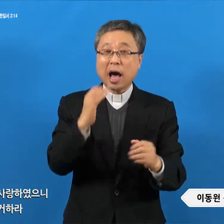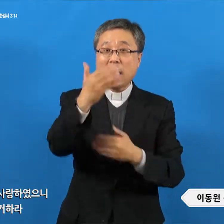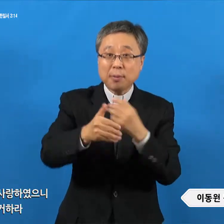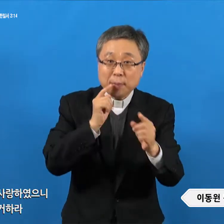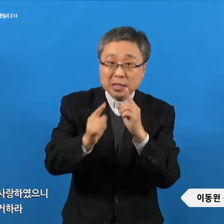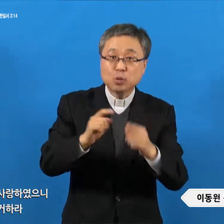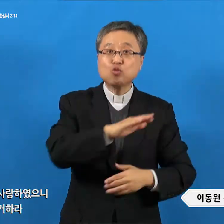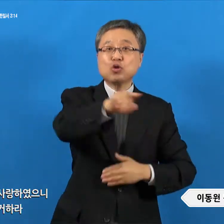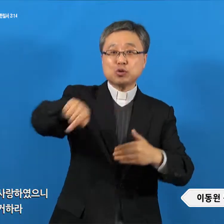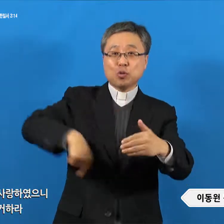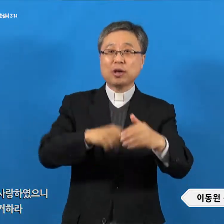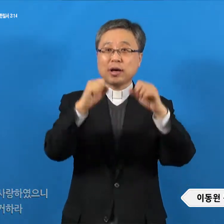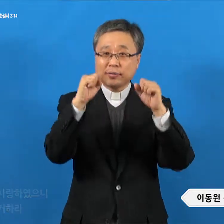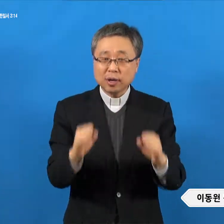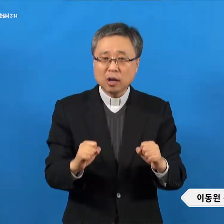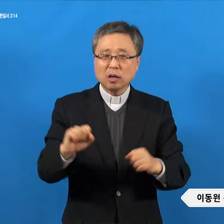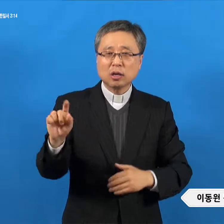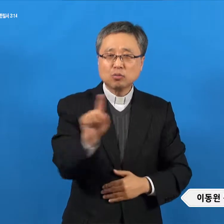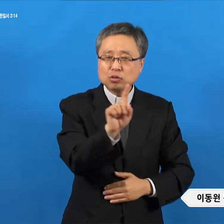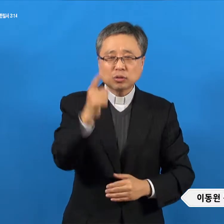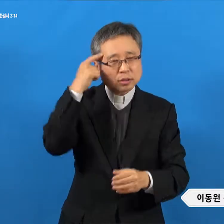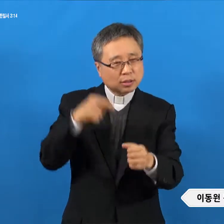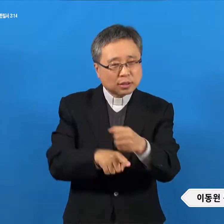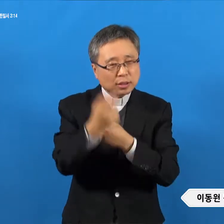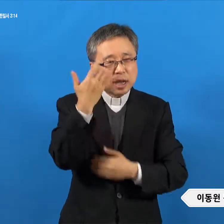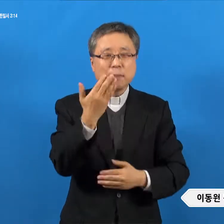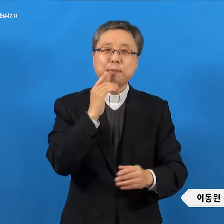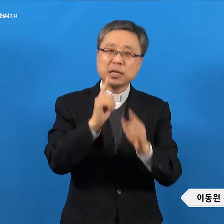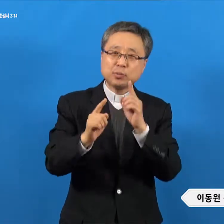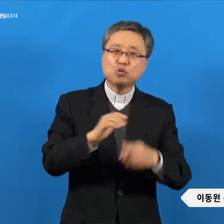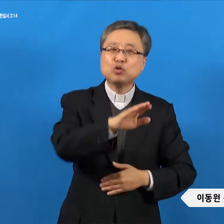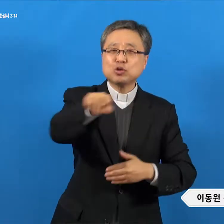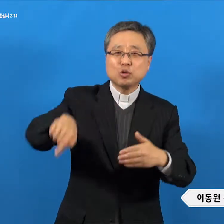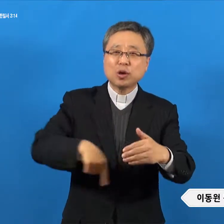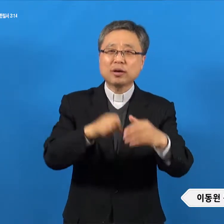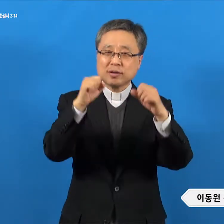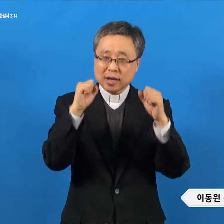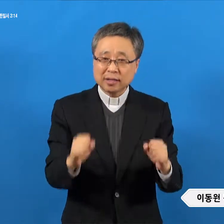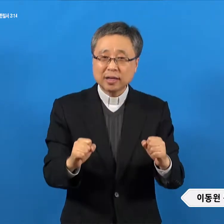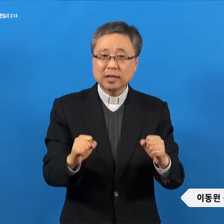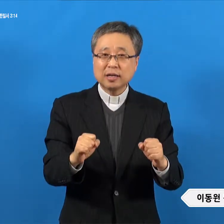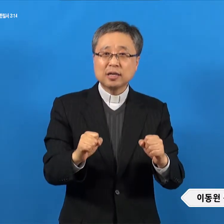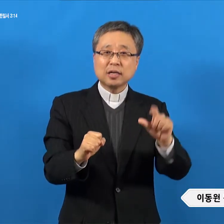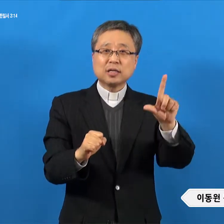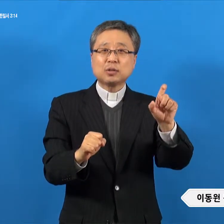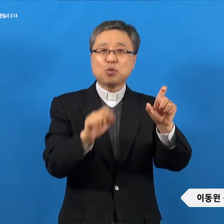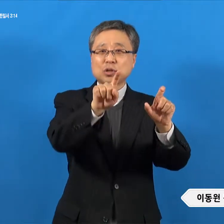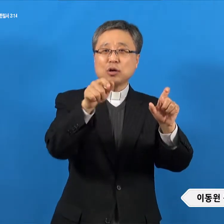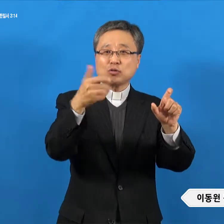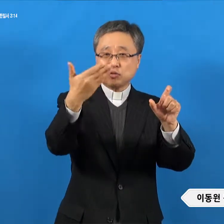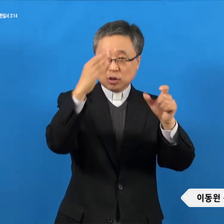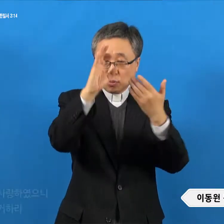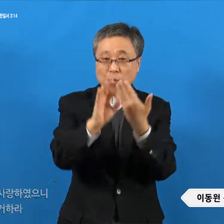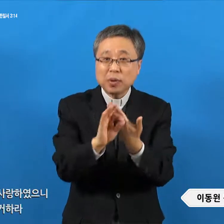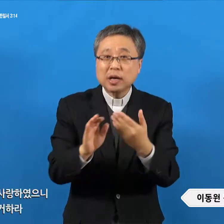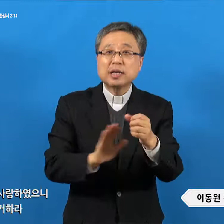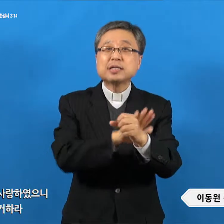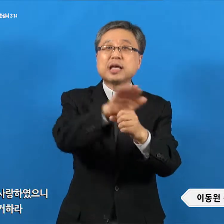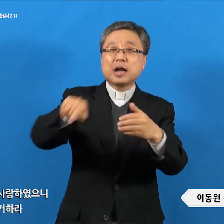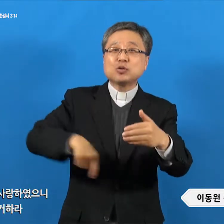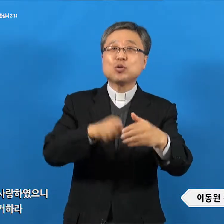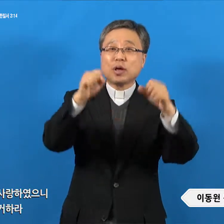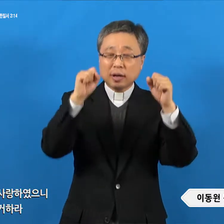우리 안에 거한다. 이게 도대체 뭘까? 말씀이 우리 안에 거한다. 15장 9절에서는 사랑 안에